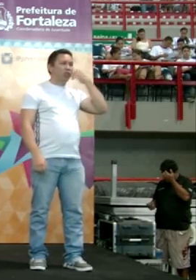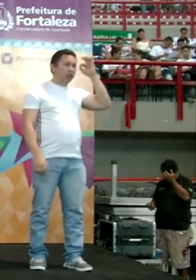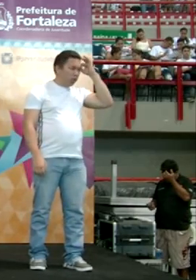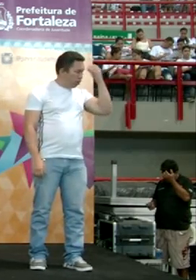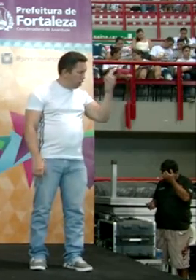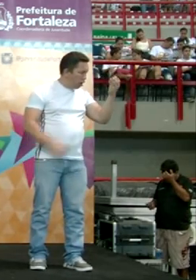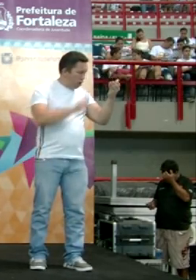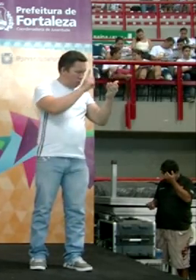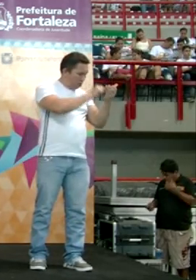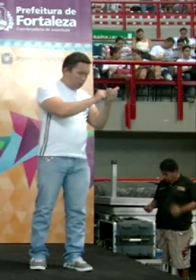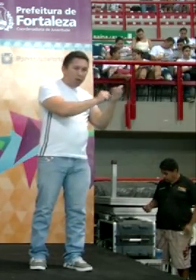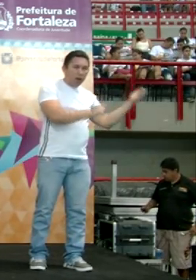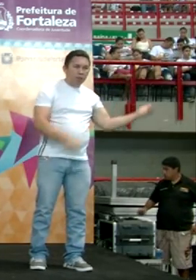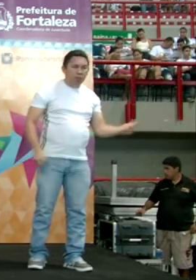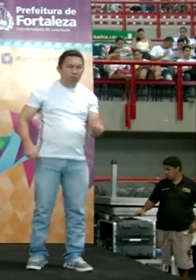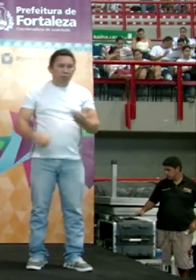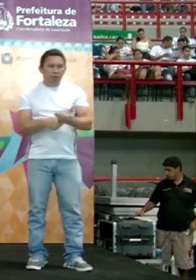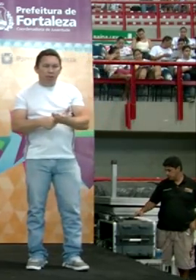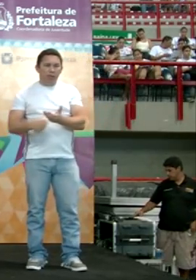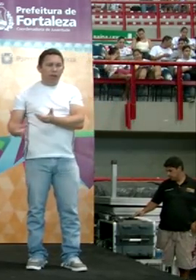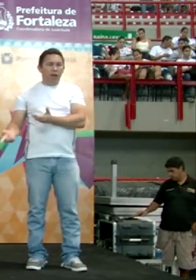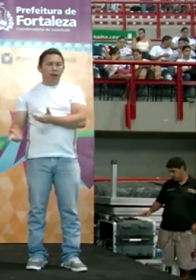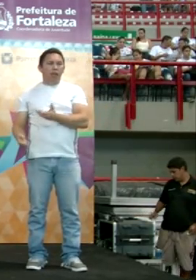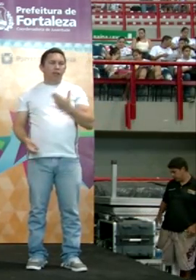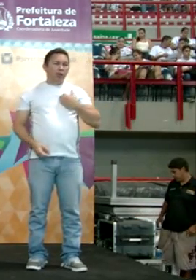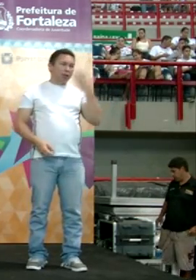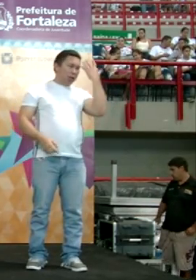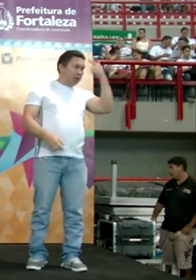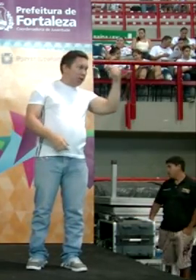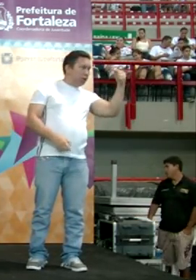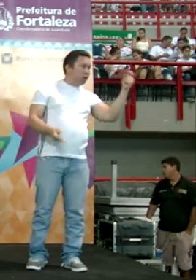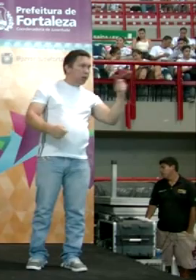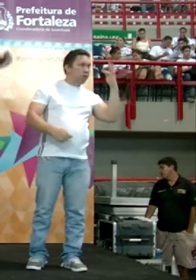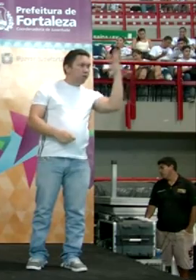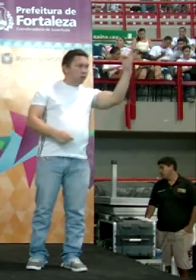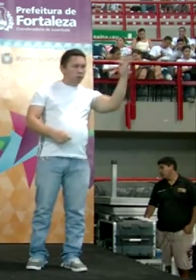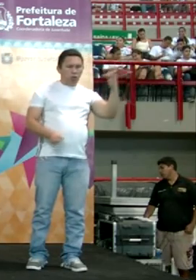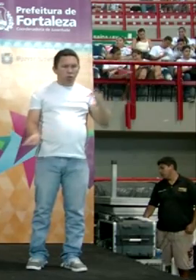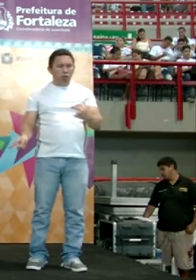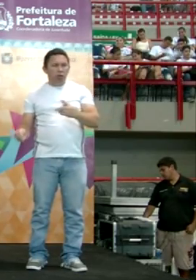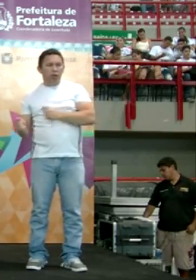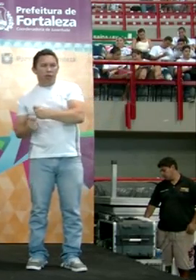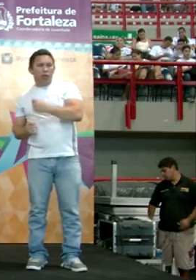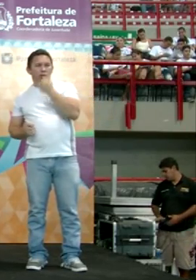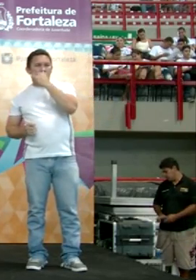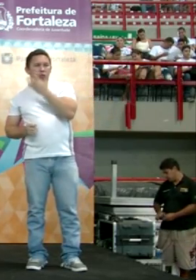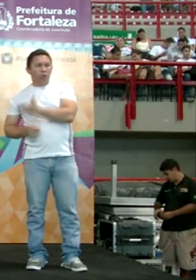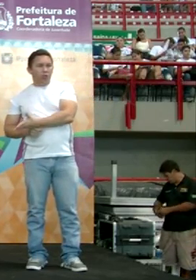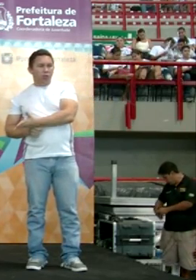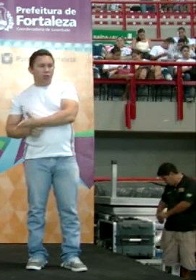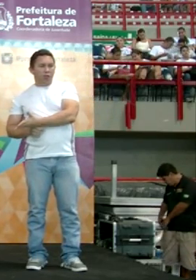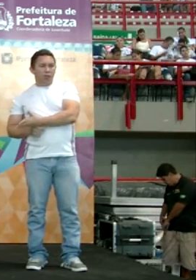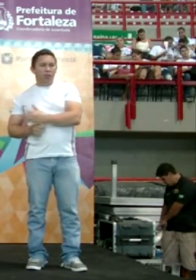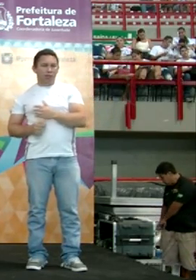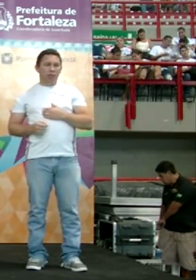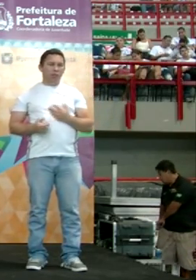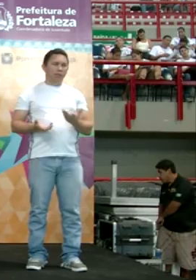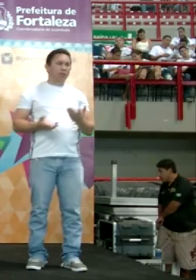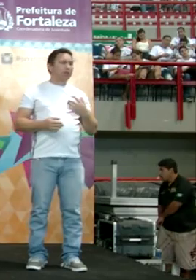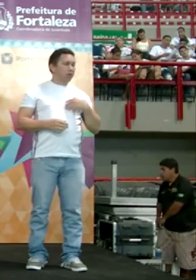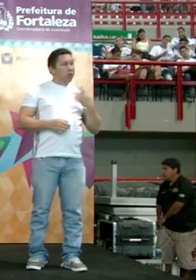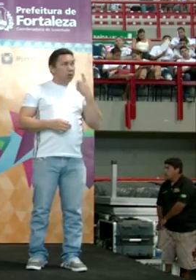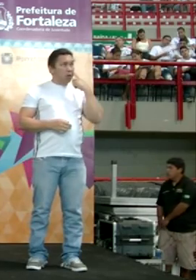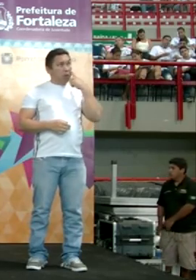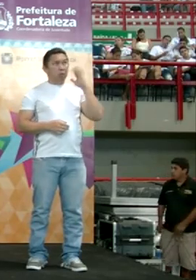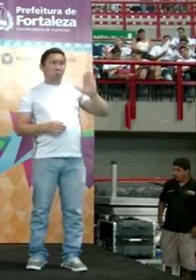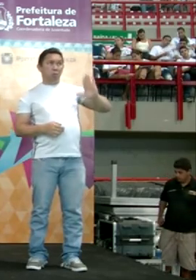consumindo menos eletricidade, é uma vantagem. Então vamos aguardar, eles estão prometendo para 2016 essas baterias,